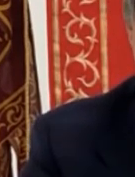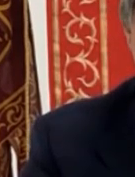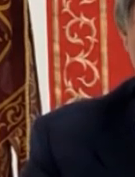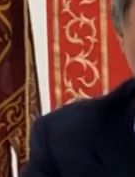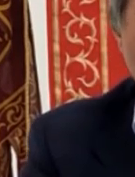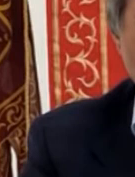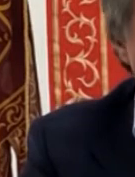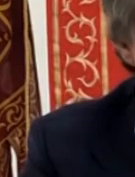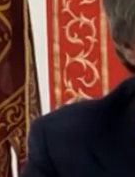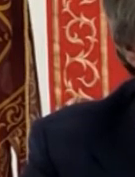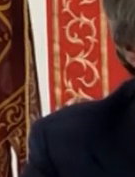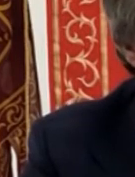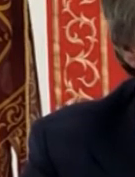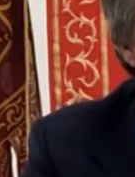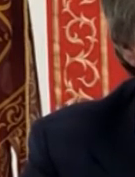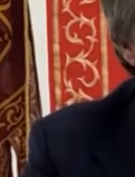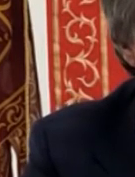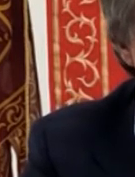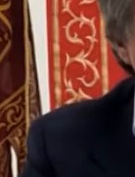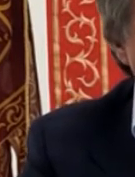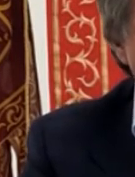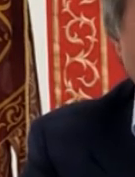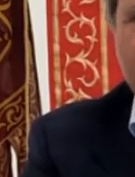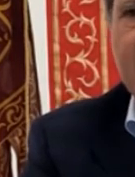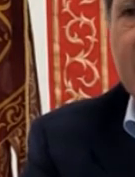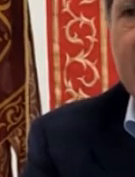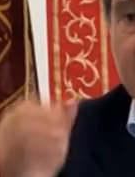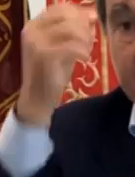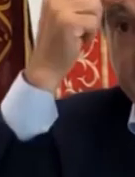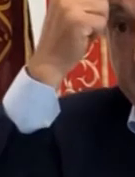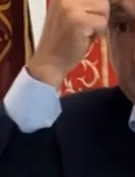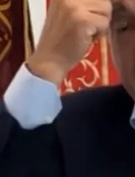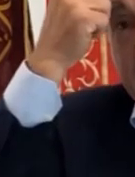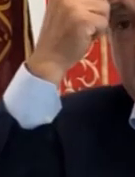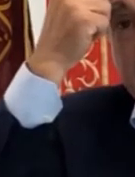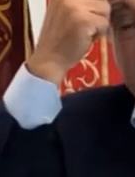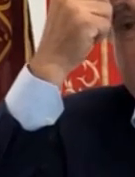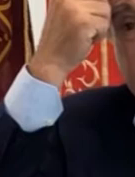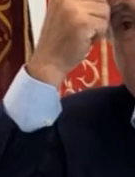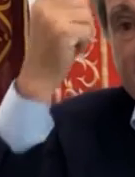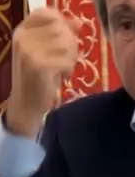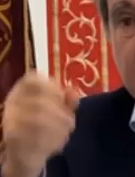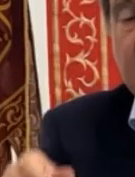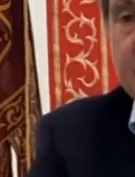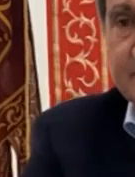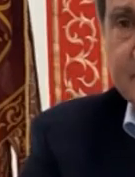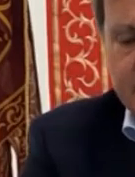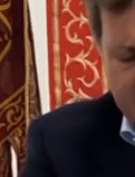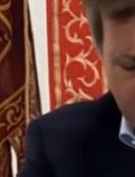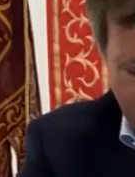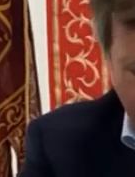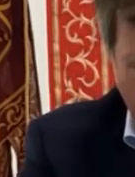detti qua io volevo dire una cosa rispetto a uno diceva dario noi abbiamo fatto in veneto